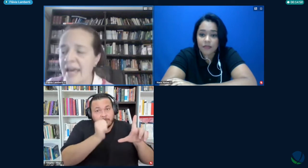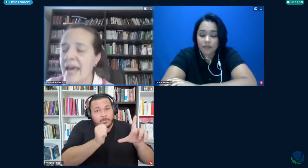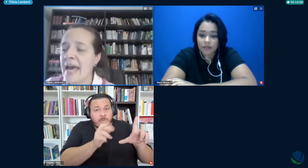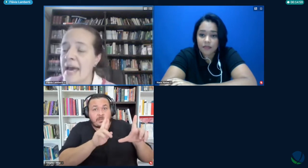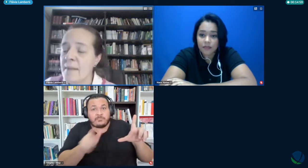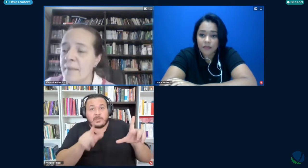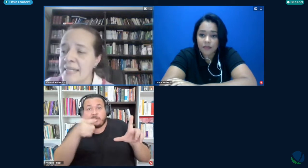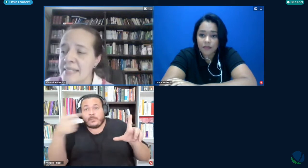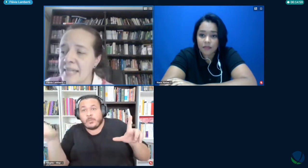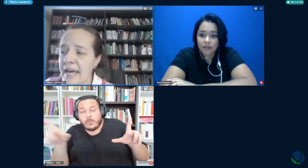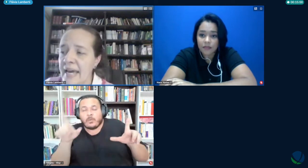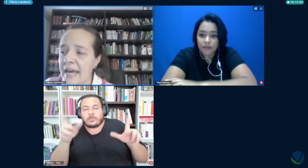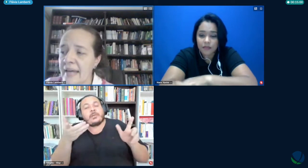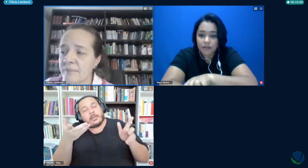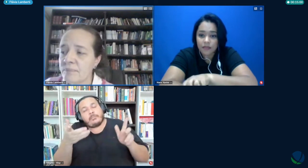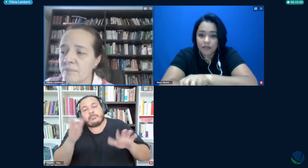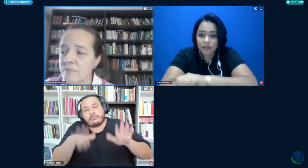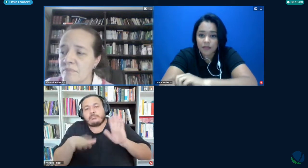né? Mas